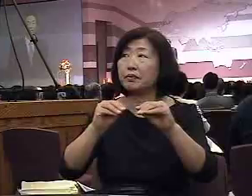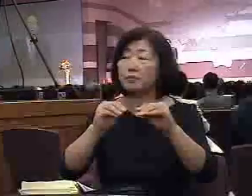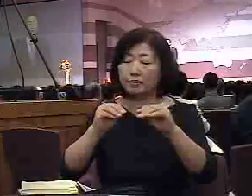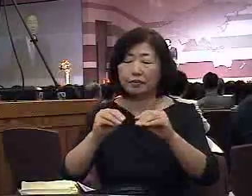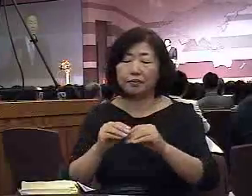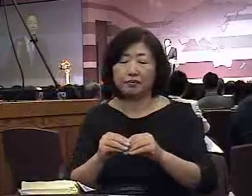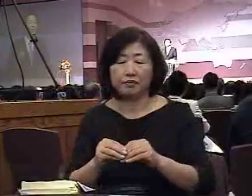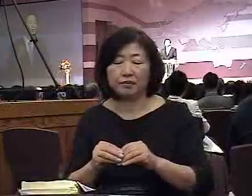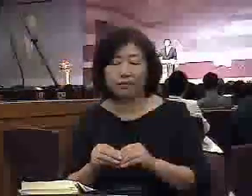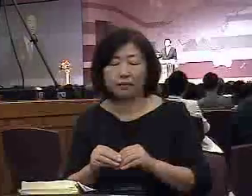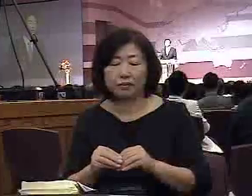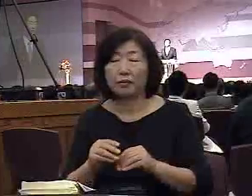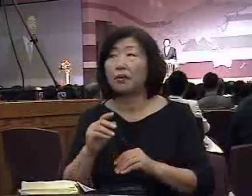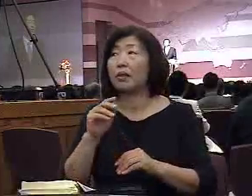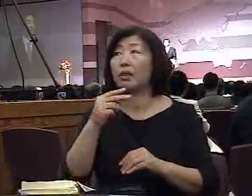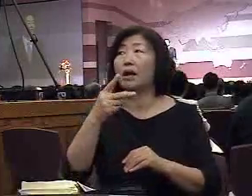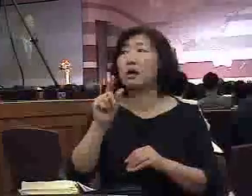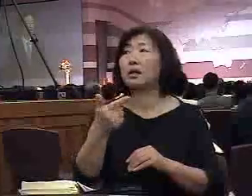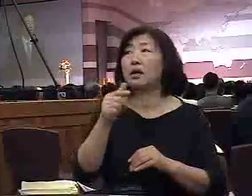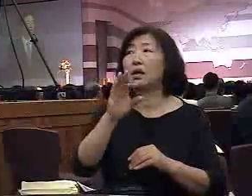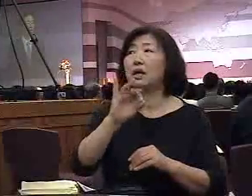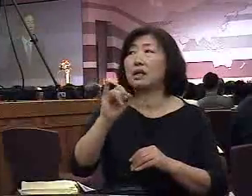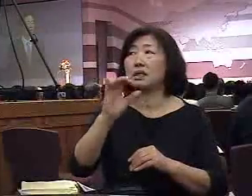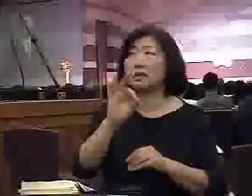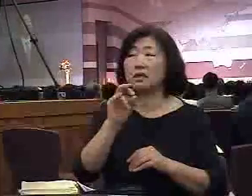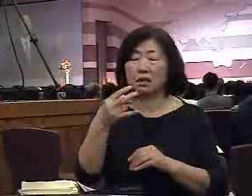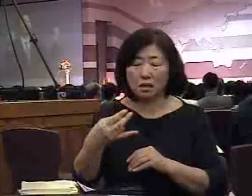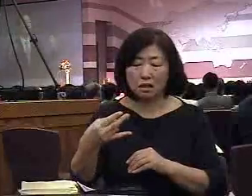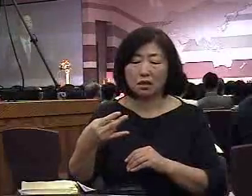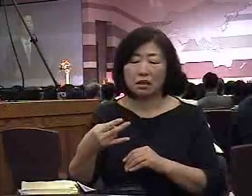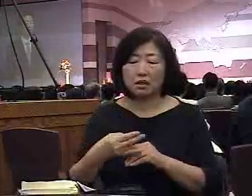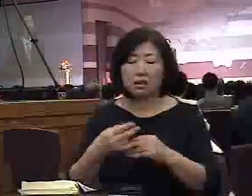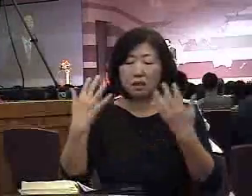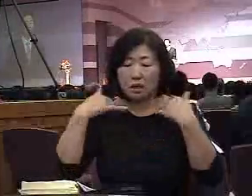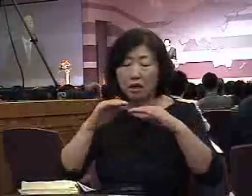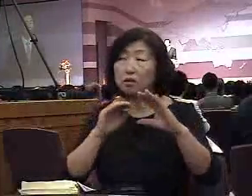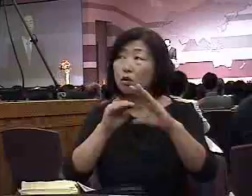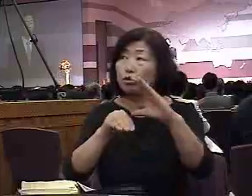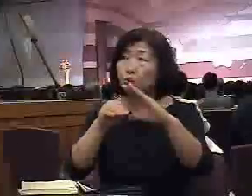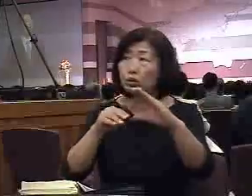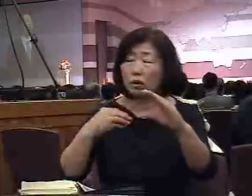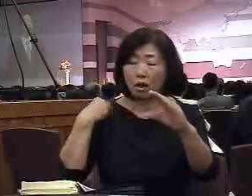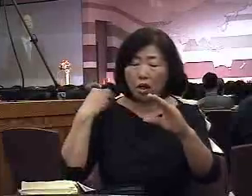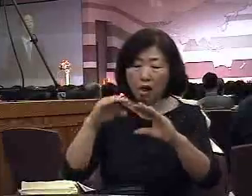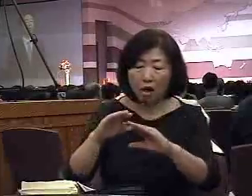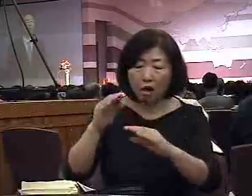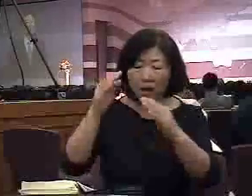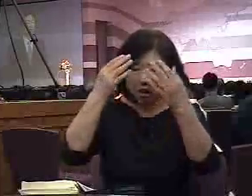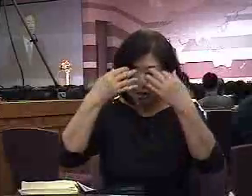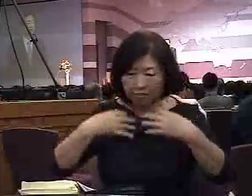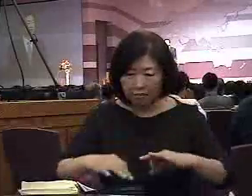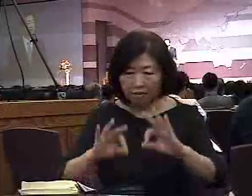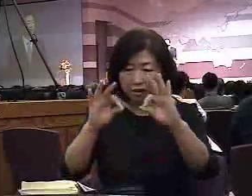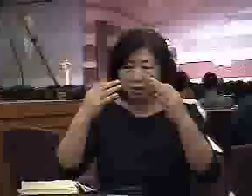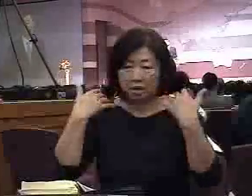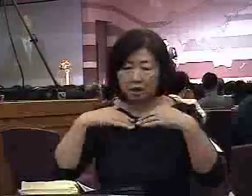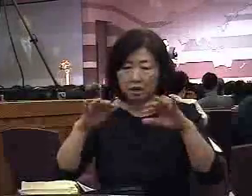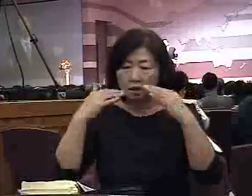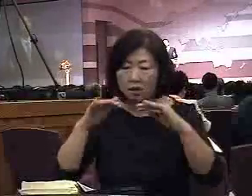무슨 얘기인지 아시겠어요? 다니엘이 그렇게 해서 살았잖아요. 사자굴에 떨어졌는데 밤새도록 사자들하고